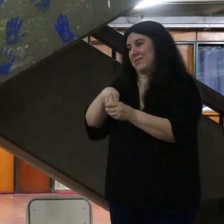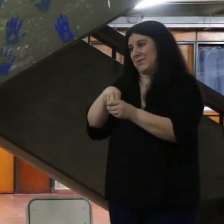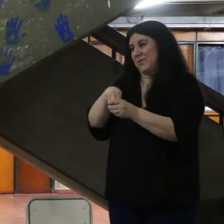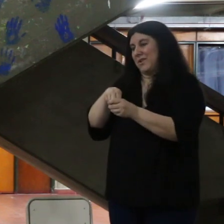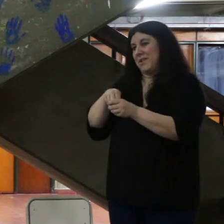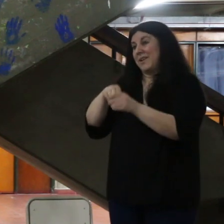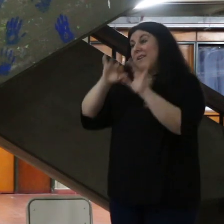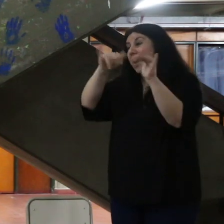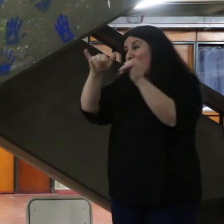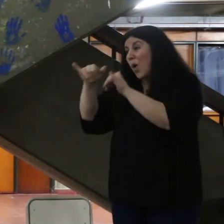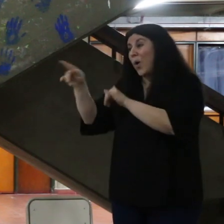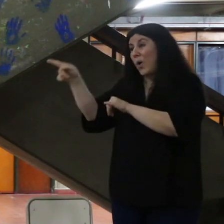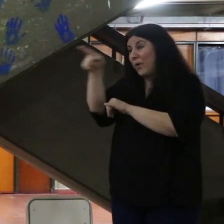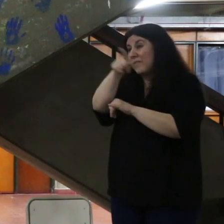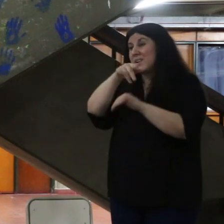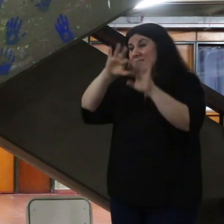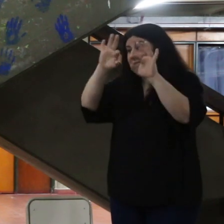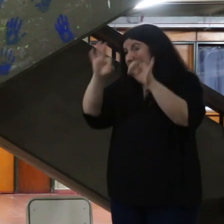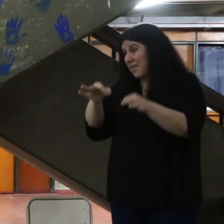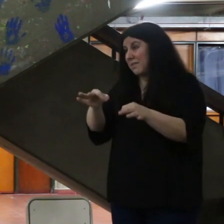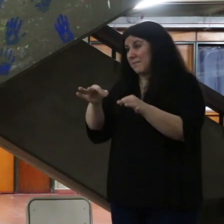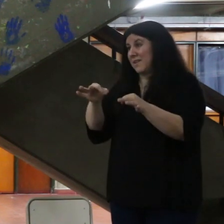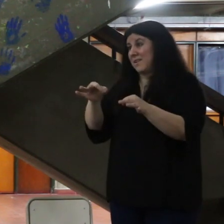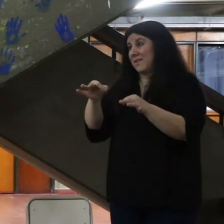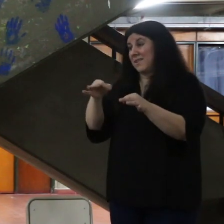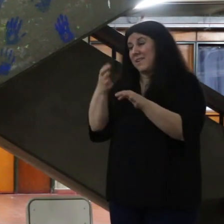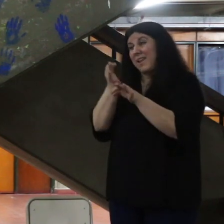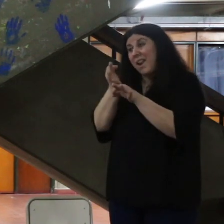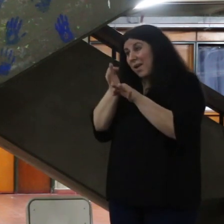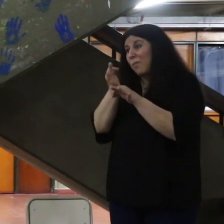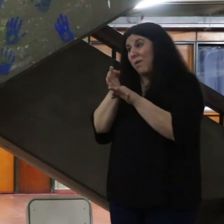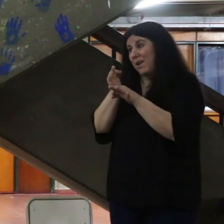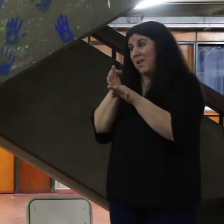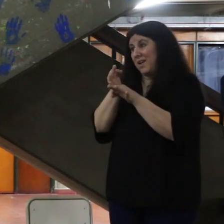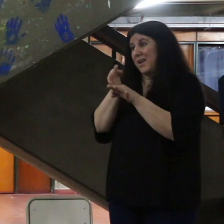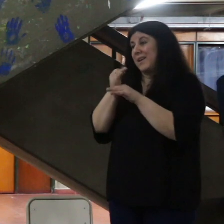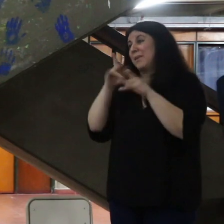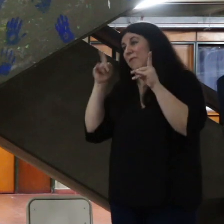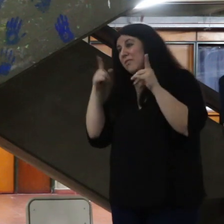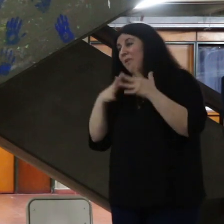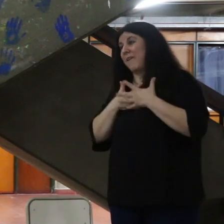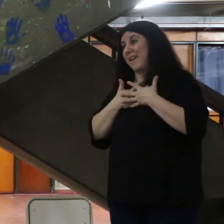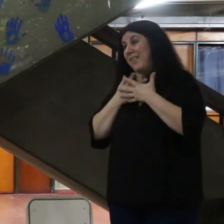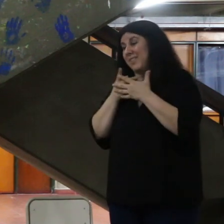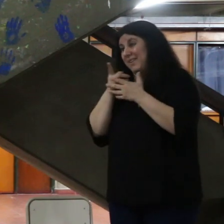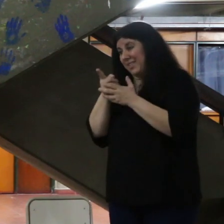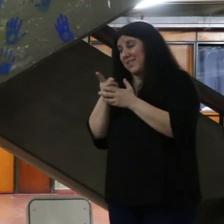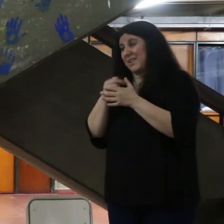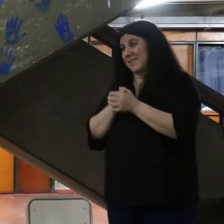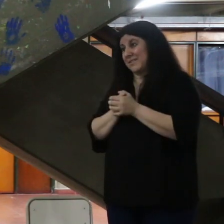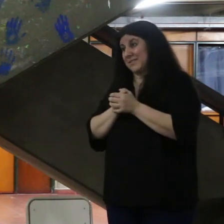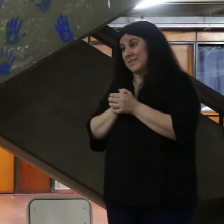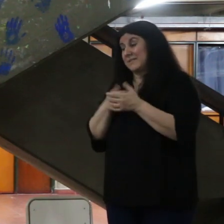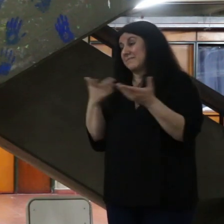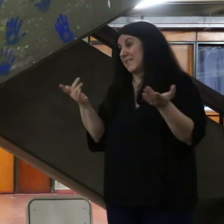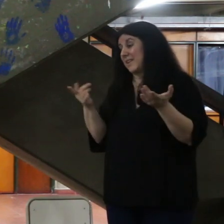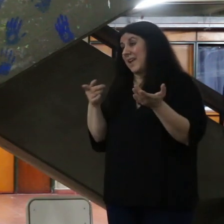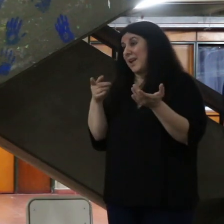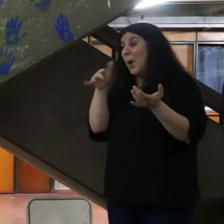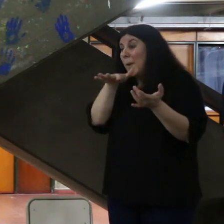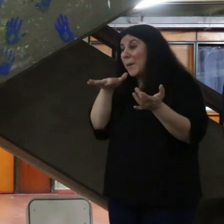saber que no hay mejor lugar para ellos que la escuela. Y hacerles saber que ellos y ellas, sin